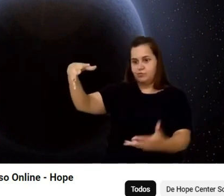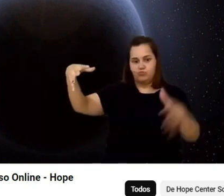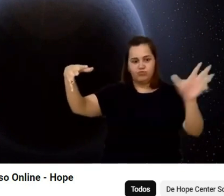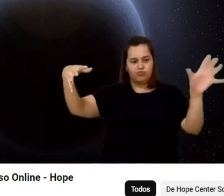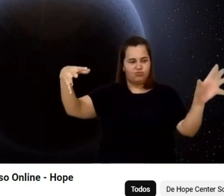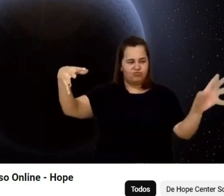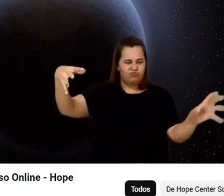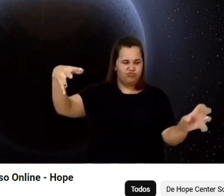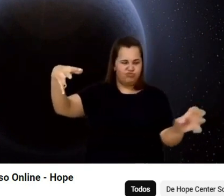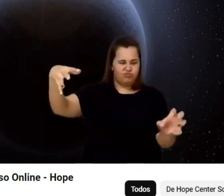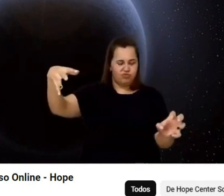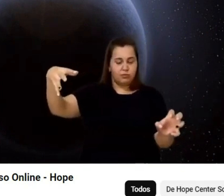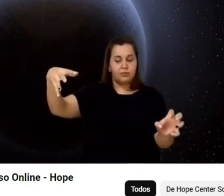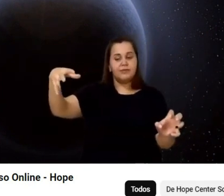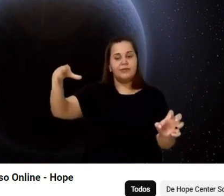e esse planeta